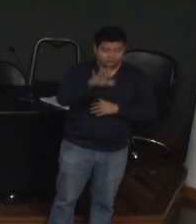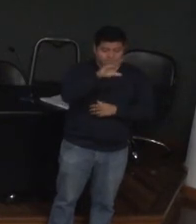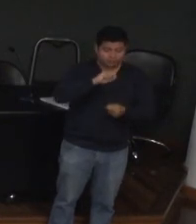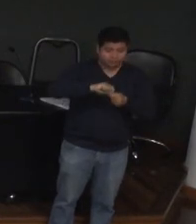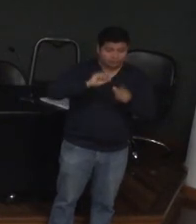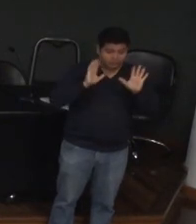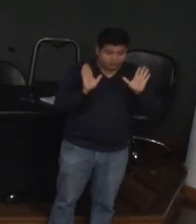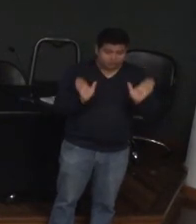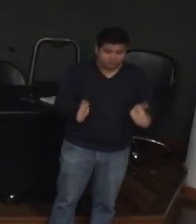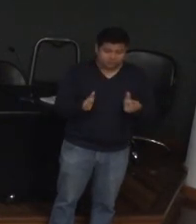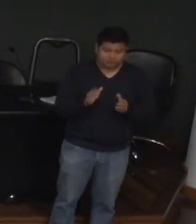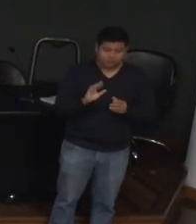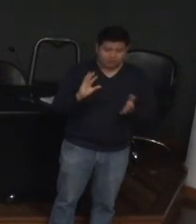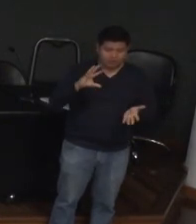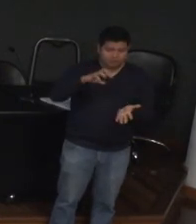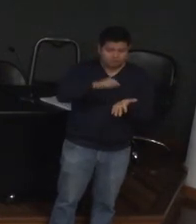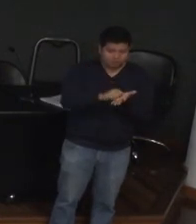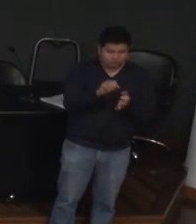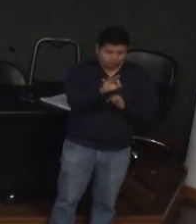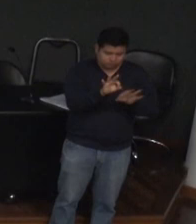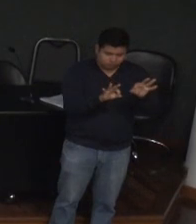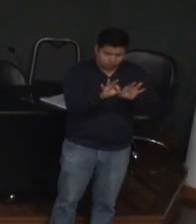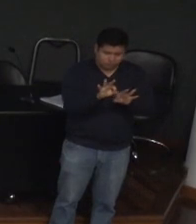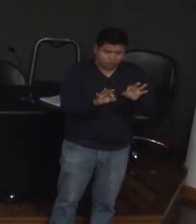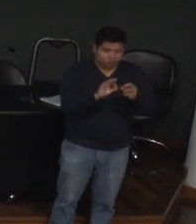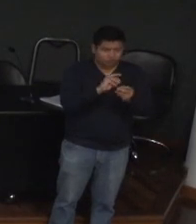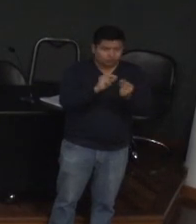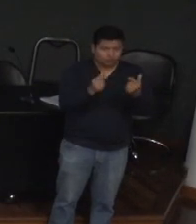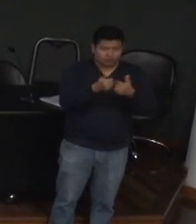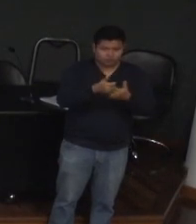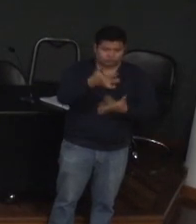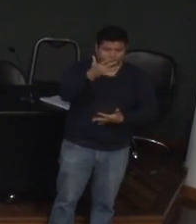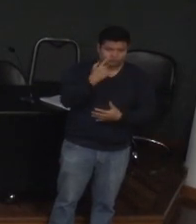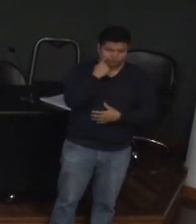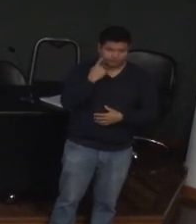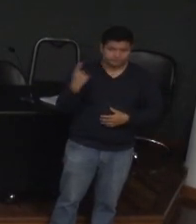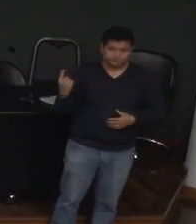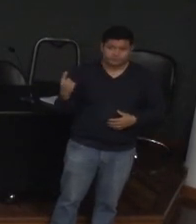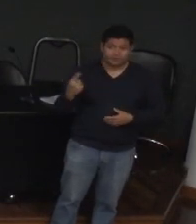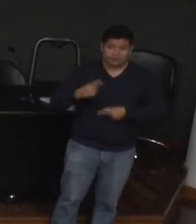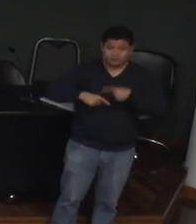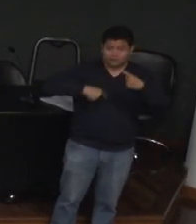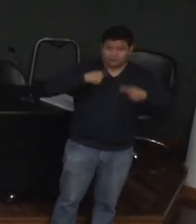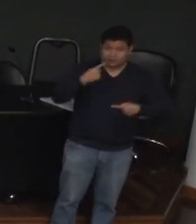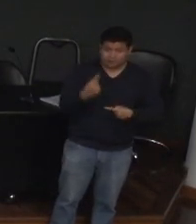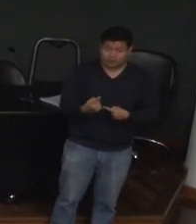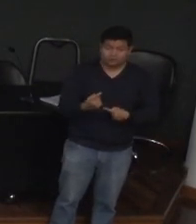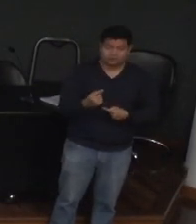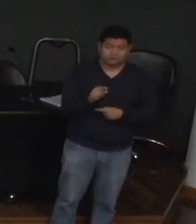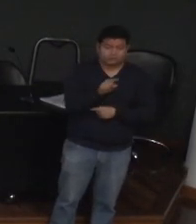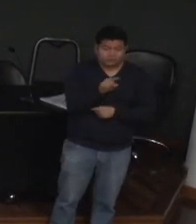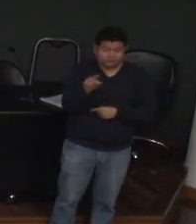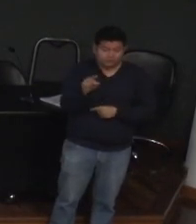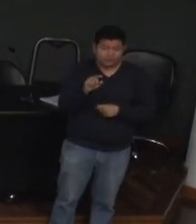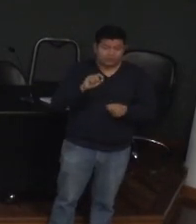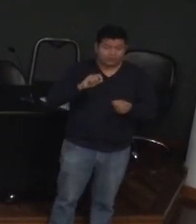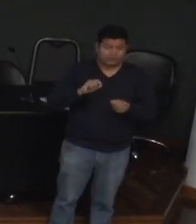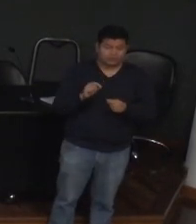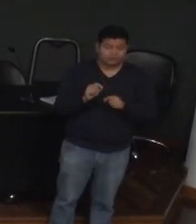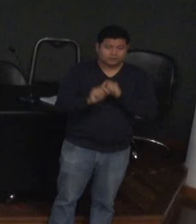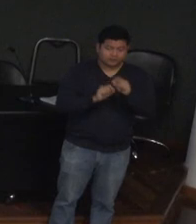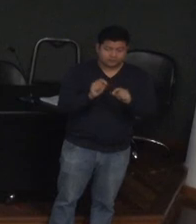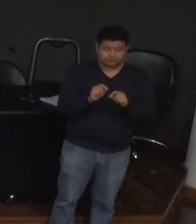isso, vocês vão preencher todos esses aspectos aqui e depois vocês vão retirar destes